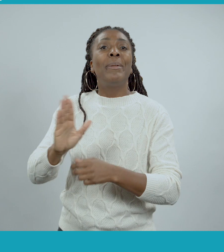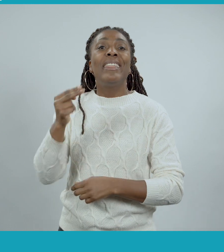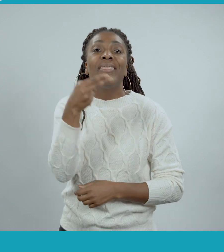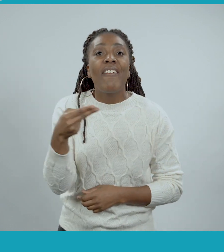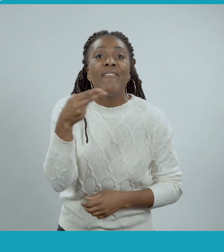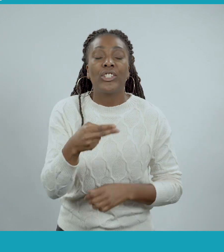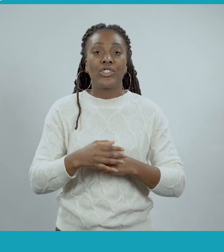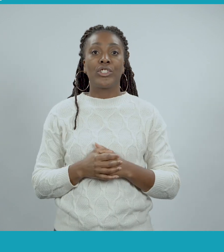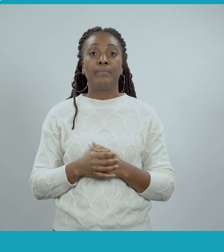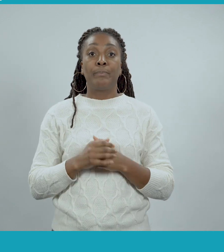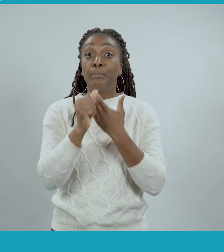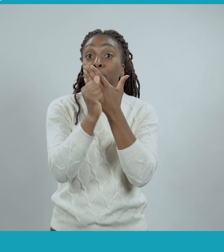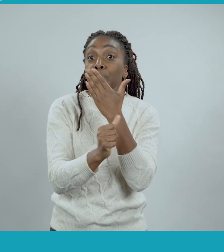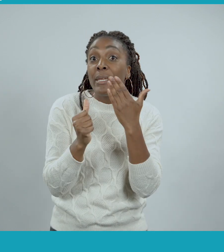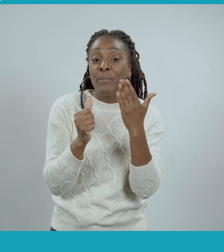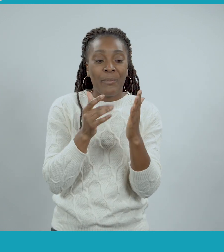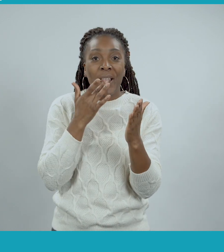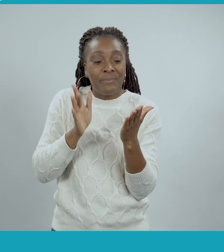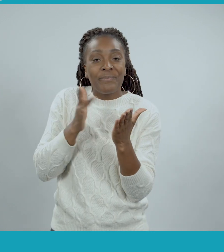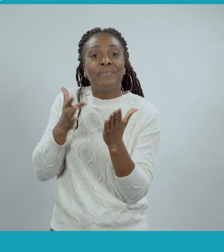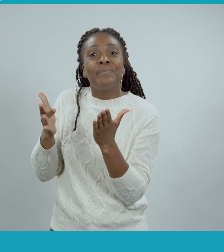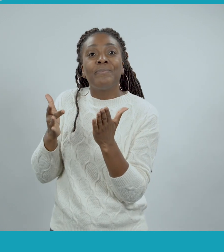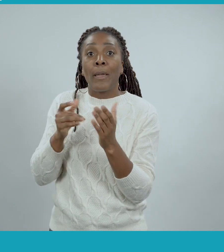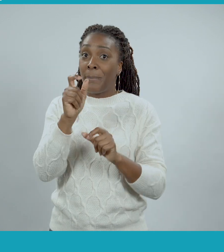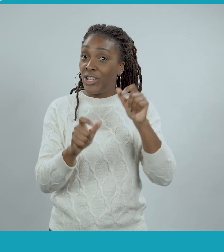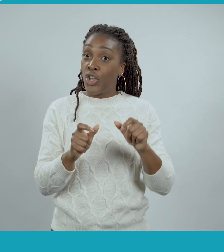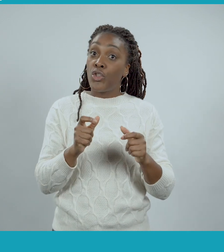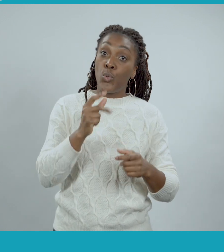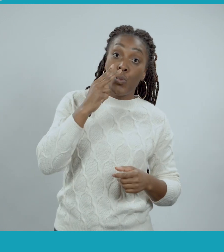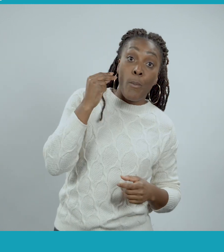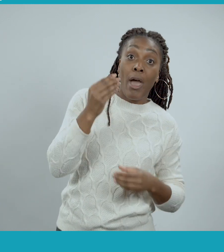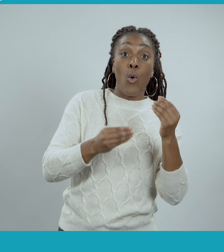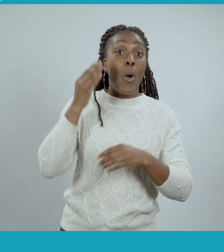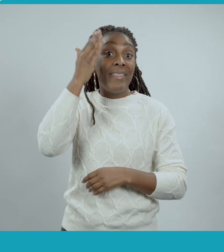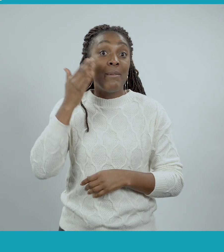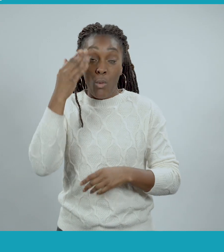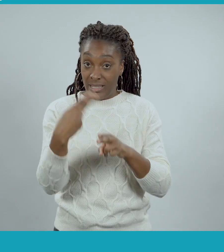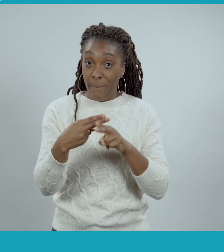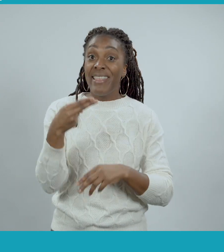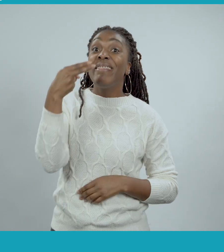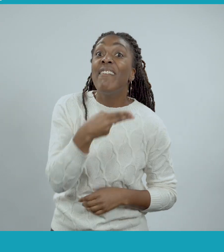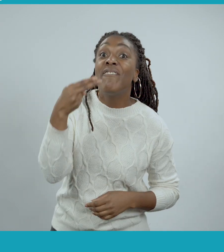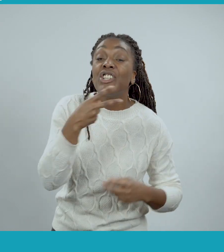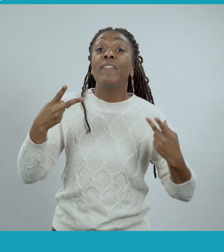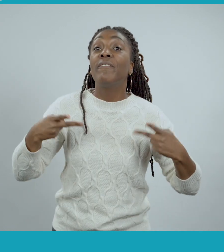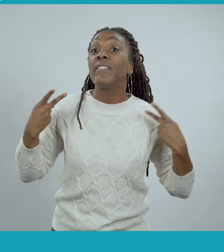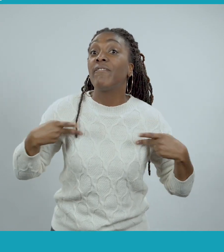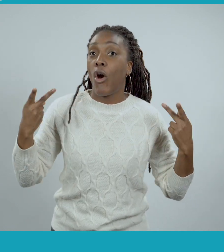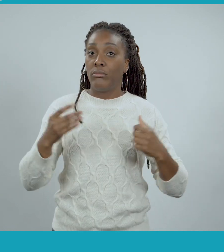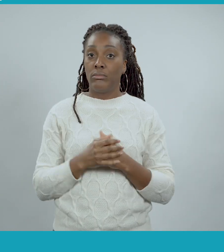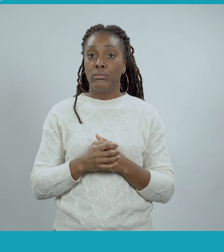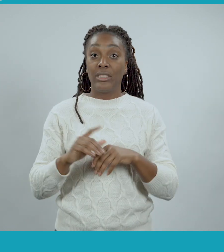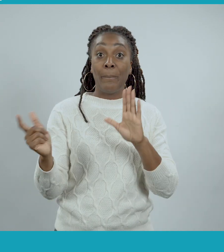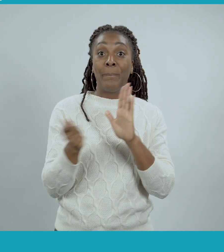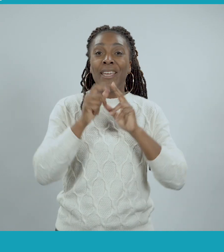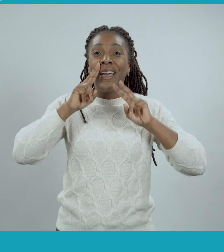nefesh. Dans les premières pages de la Bible, les hommes comme les animaux sont appelés nefesh vivantes.